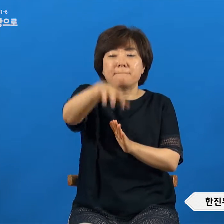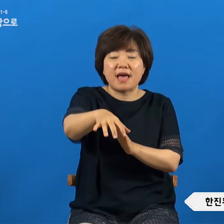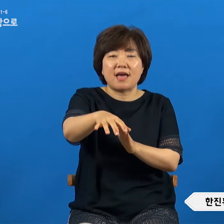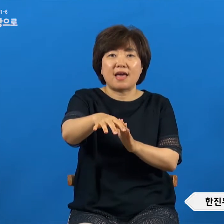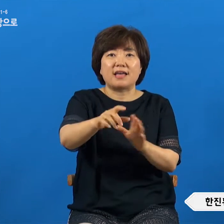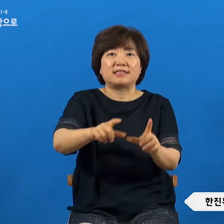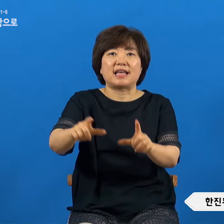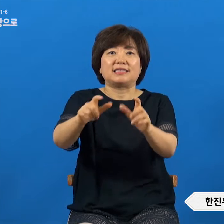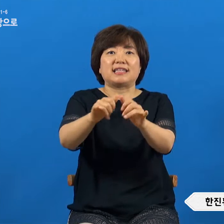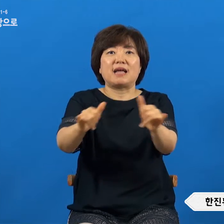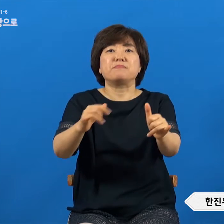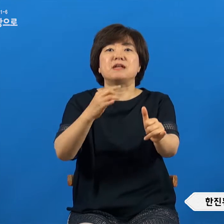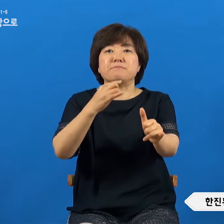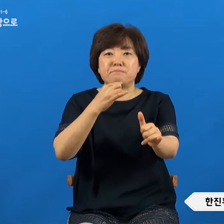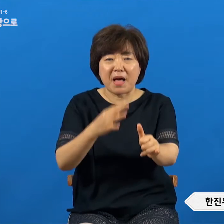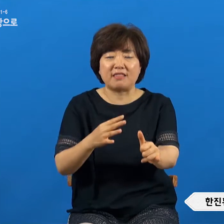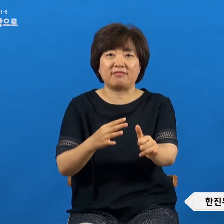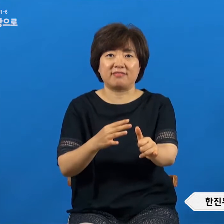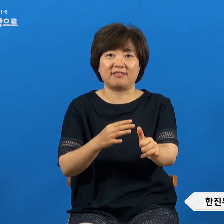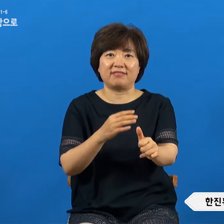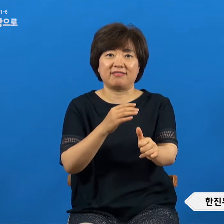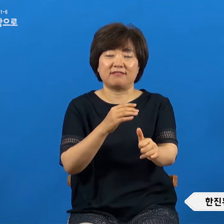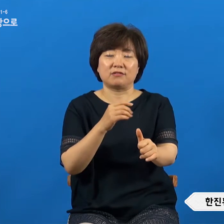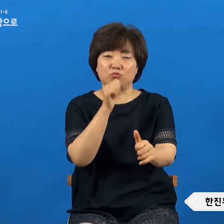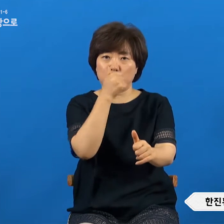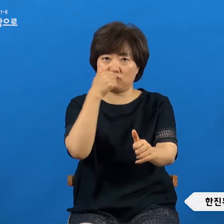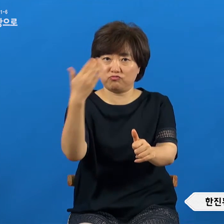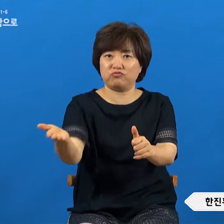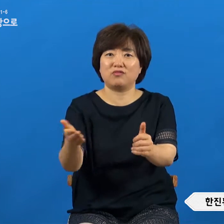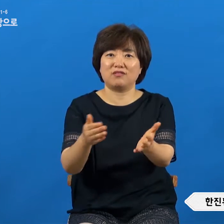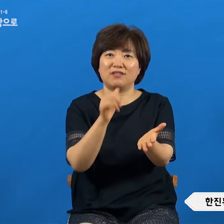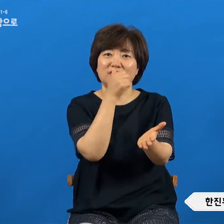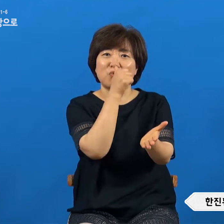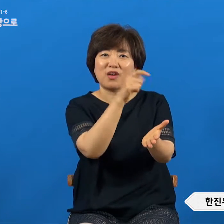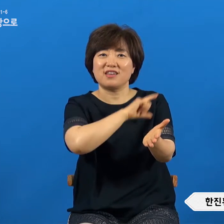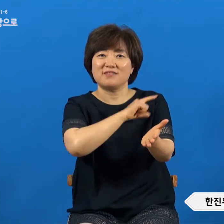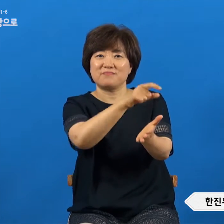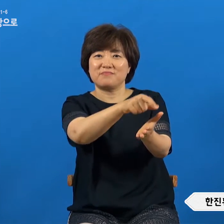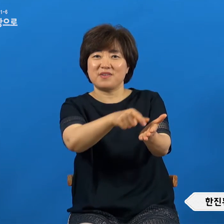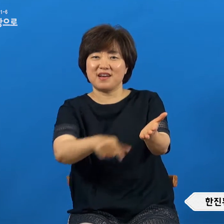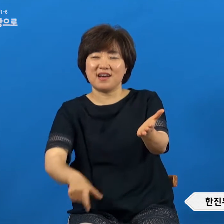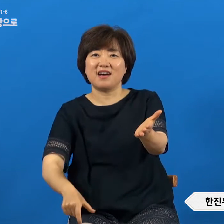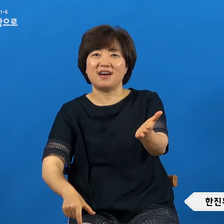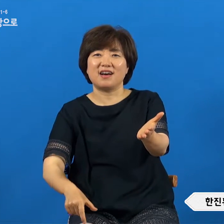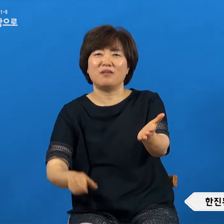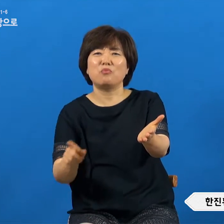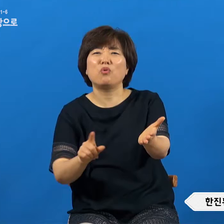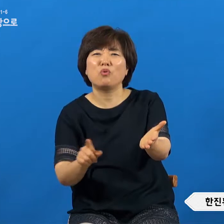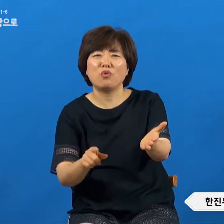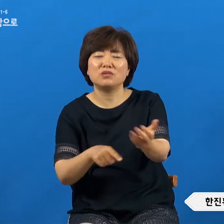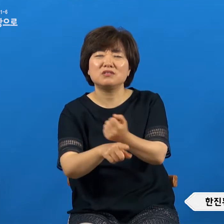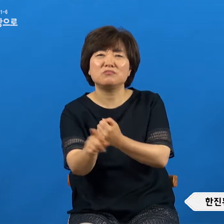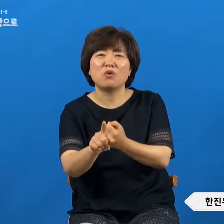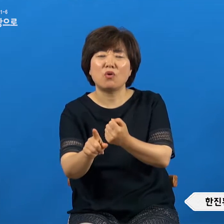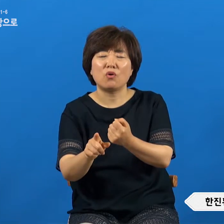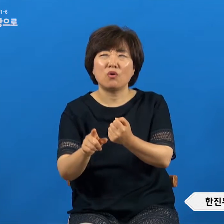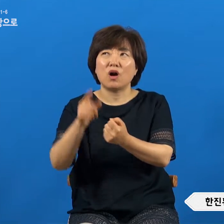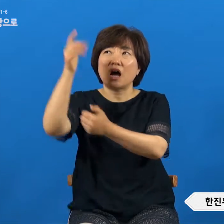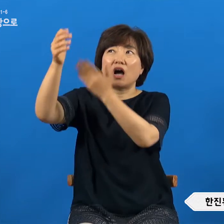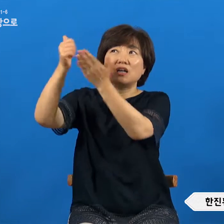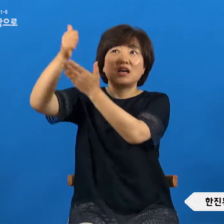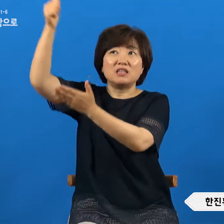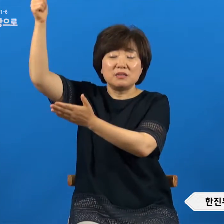사람들만 쭉 소개를 하고 있습니다. 무슨 뜻이겠습니까? 하나님께서